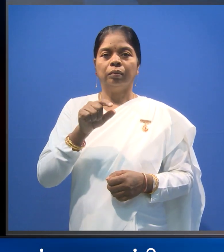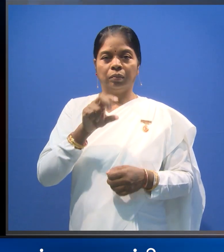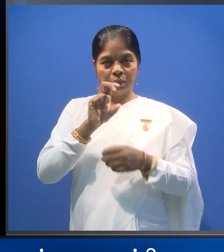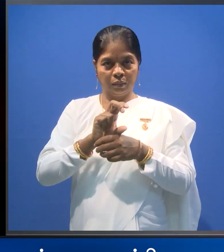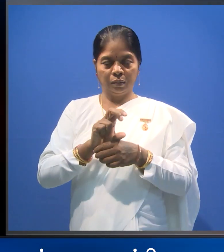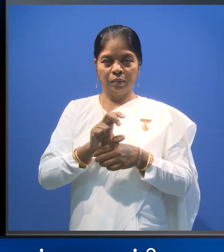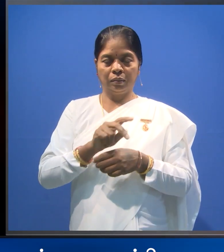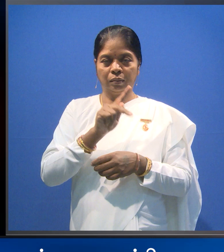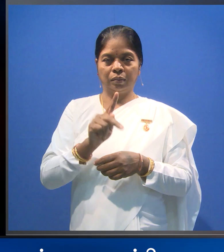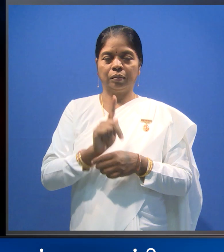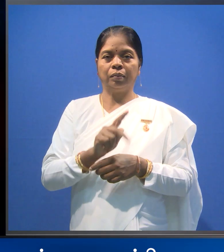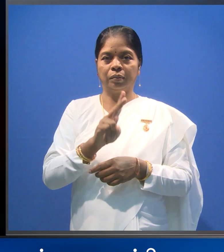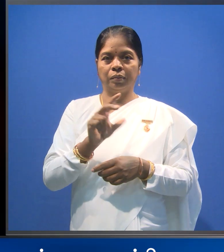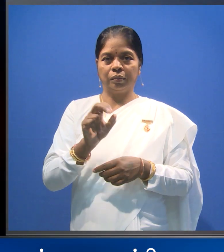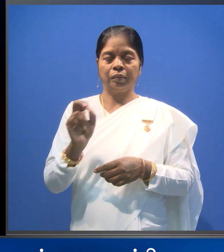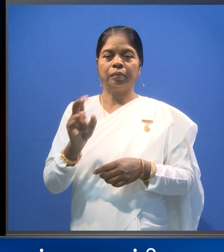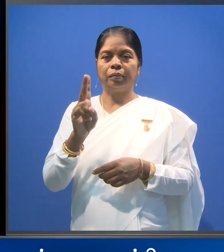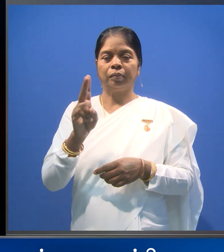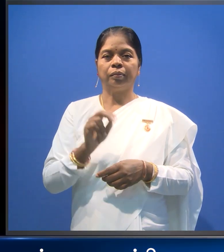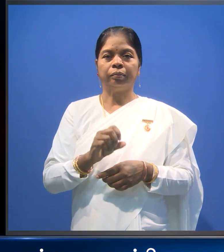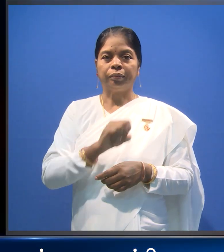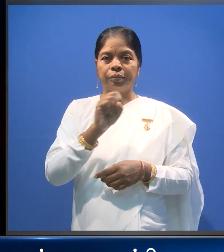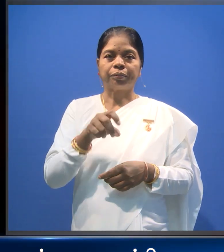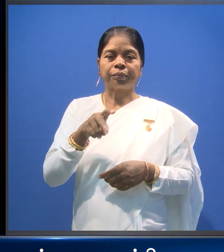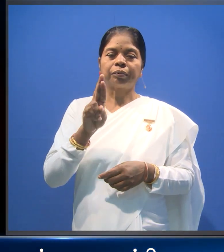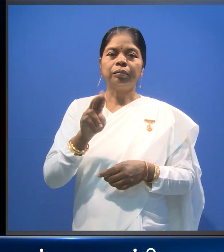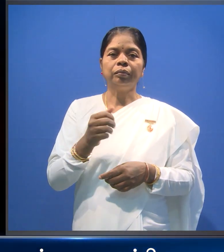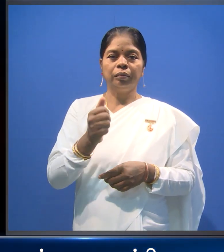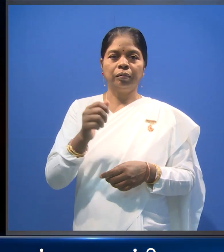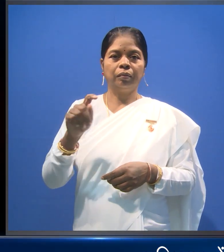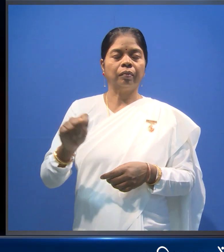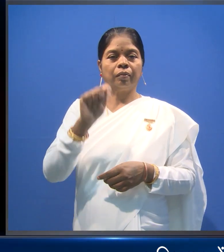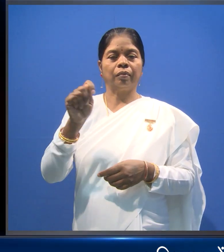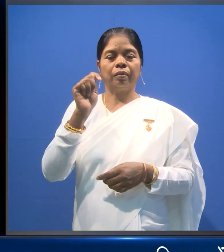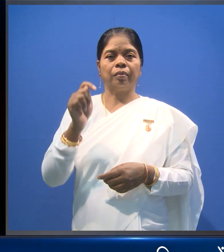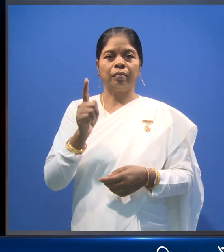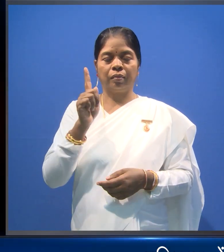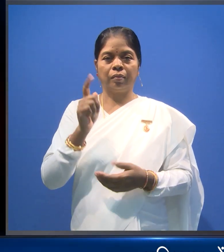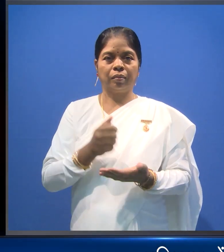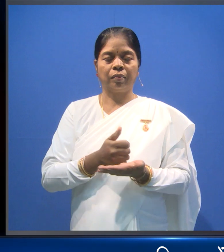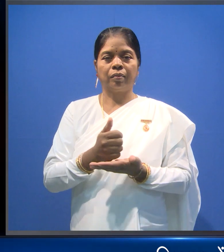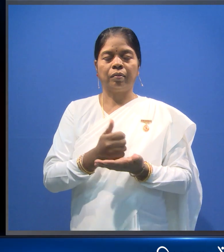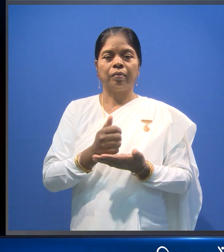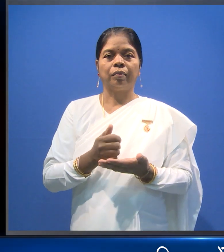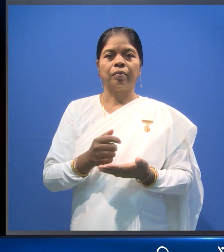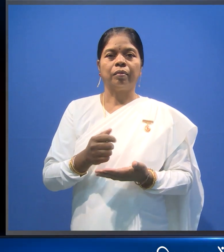यांनी 2002 मध्ये सुपर 30 नावाचे एक प्रशिक्षण केंद्र सुरू